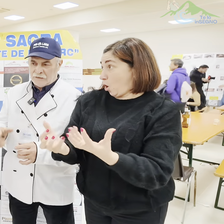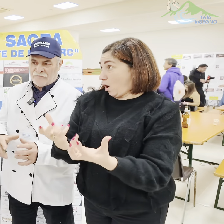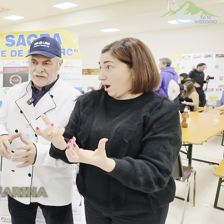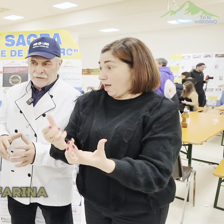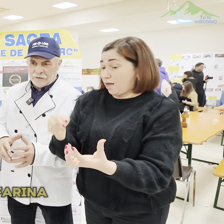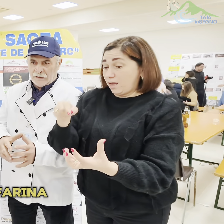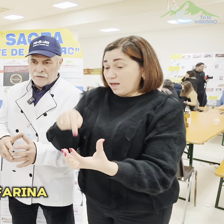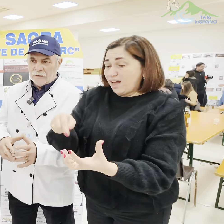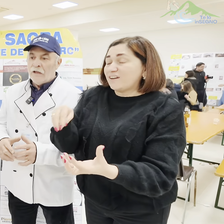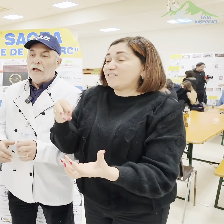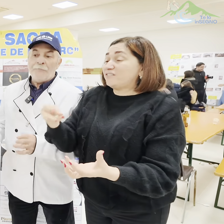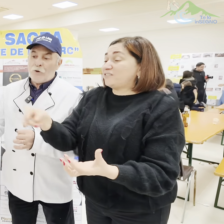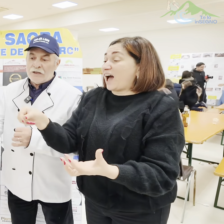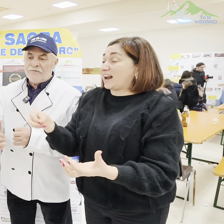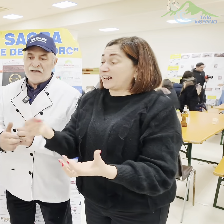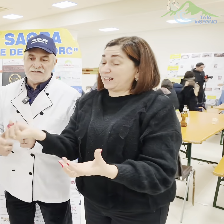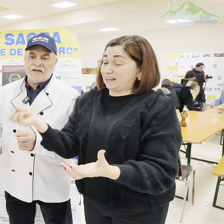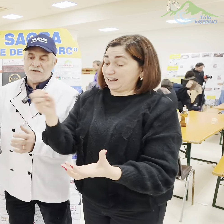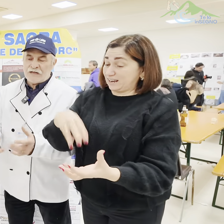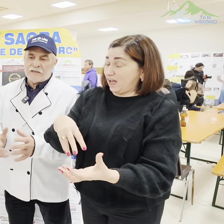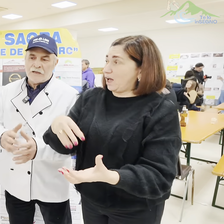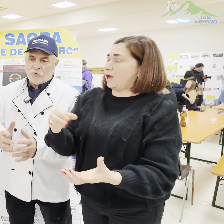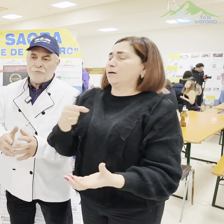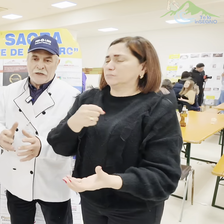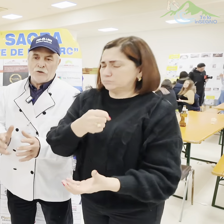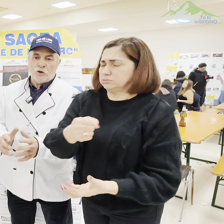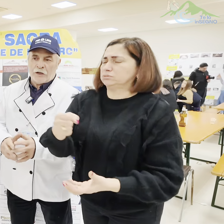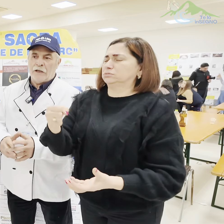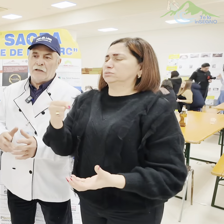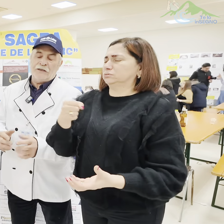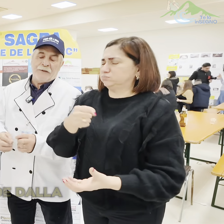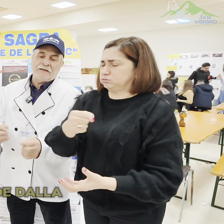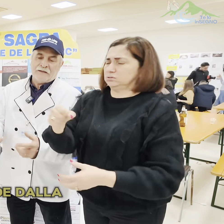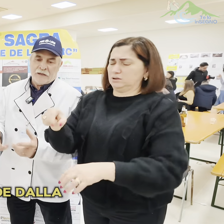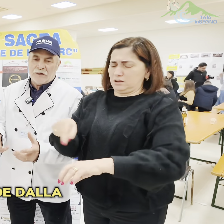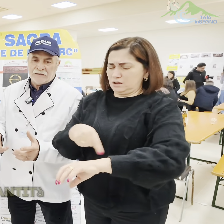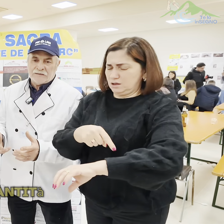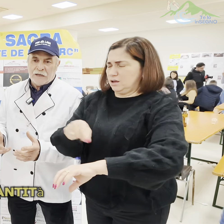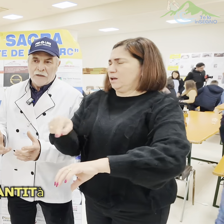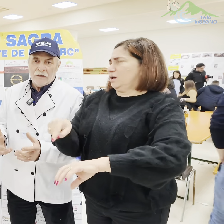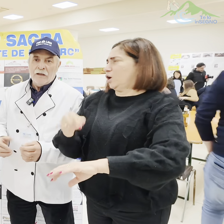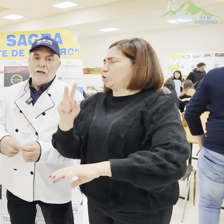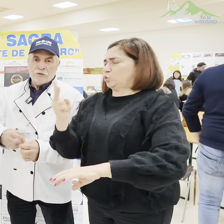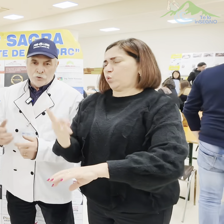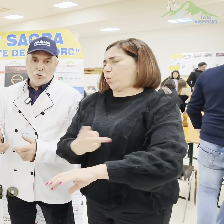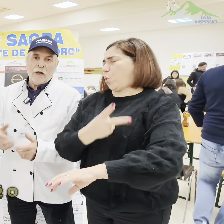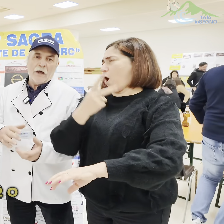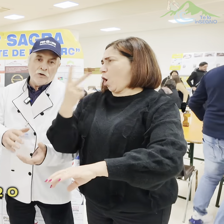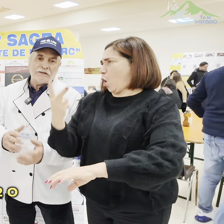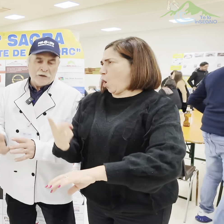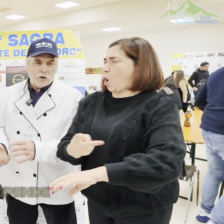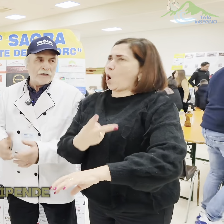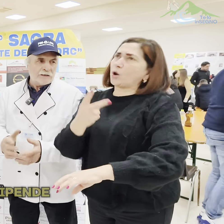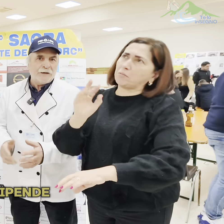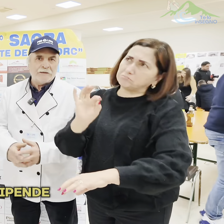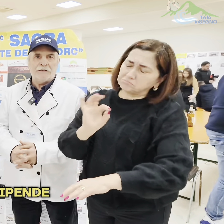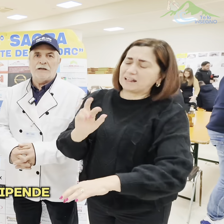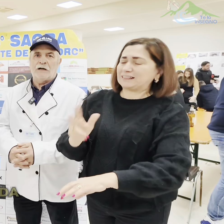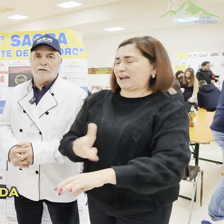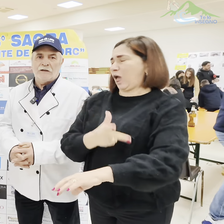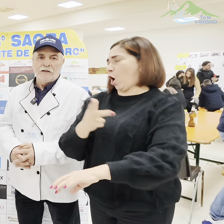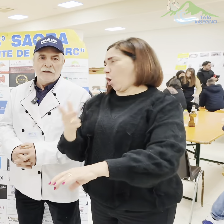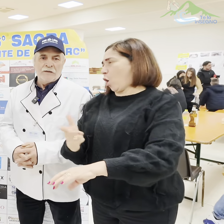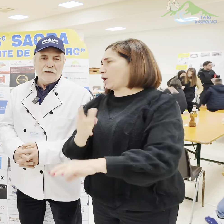mette la farina e poi deve essere girata un paio d'ore, dipende dalla quantità, 2 o 3 ore,